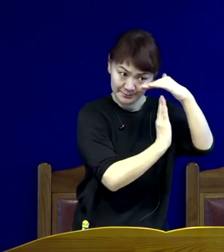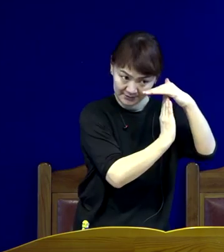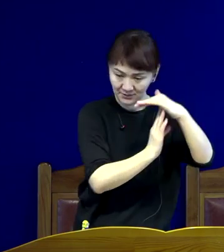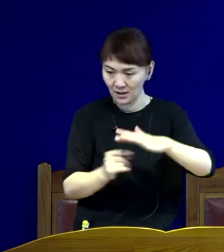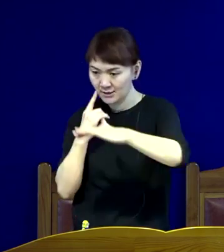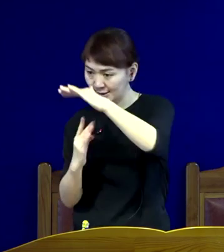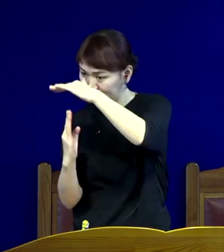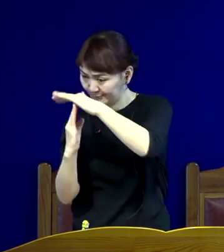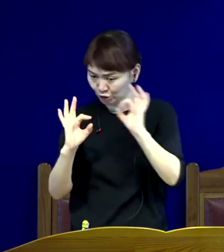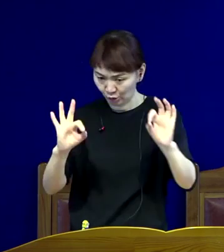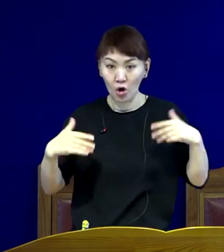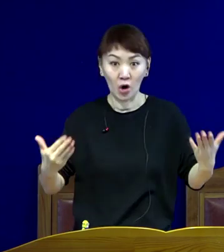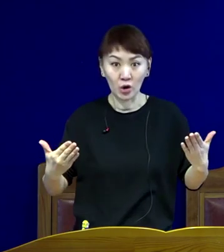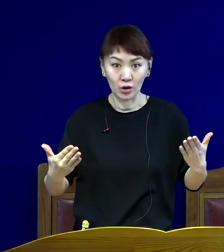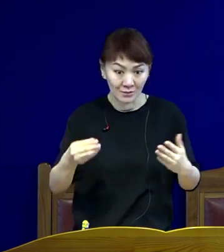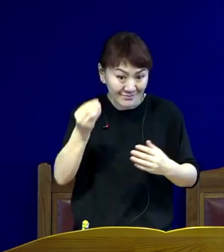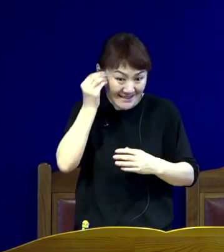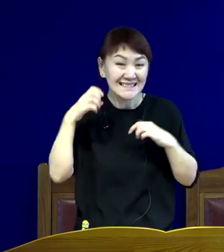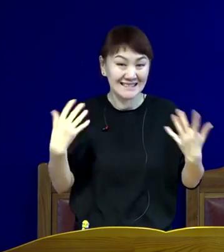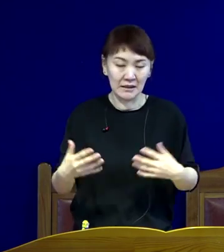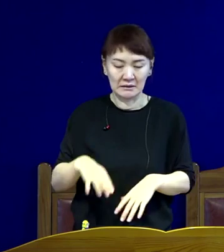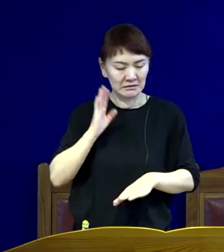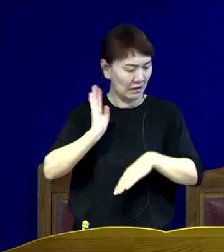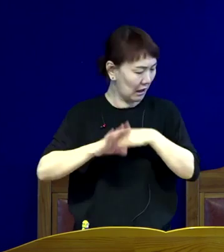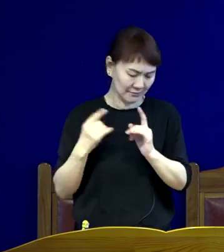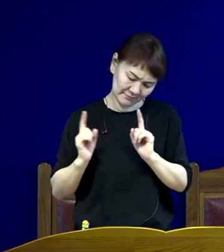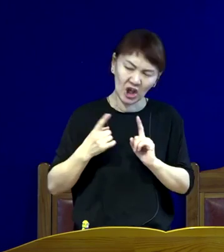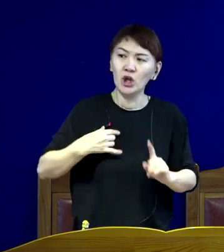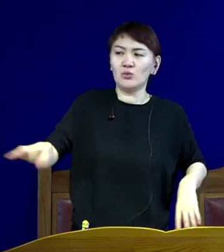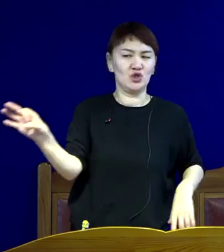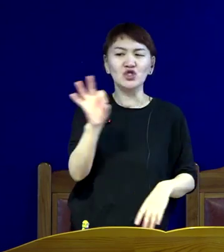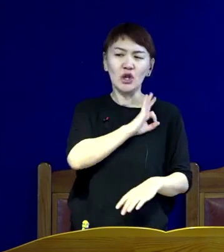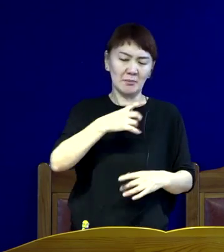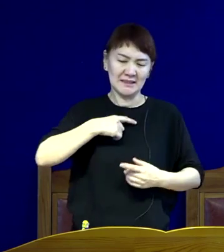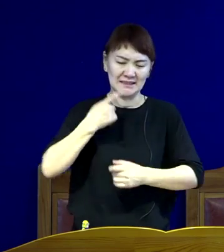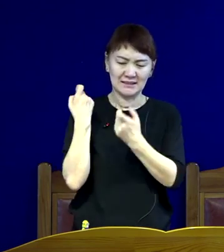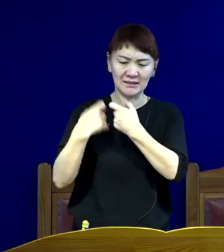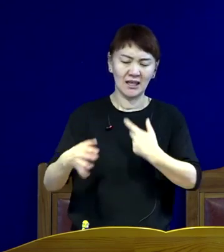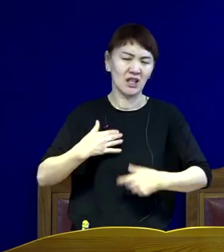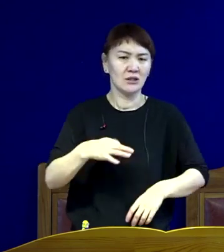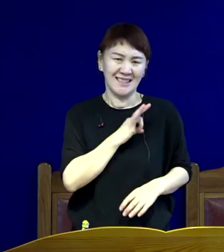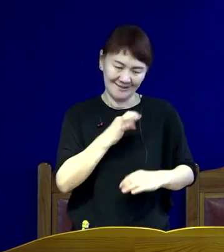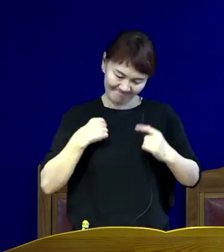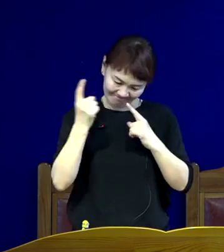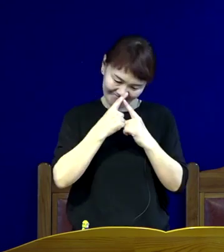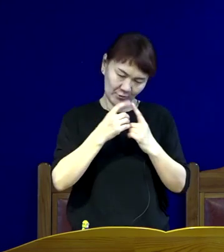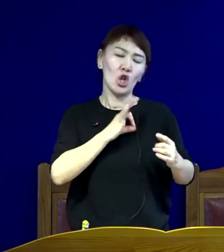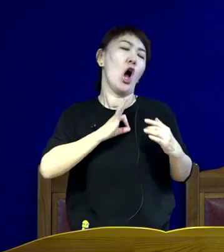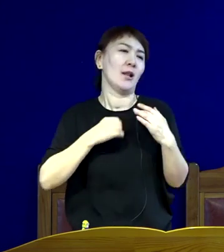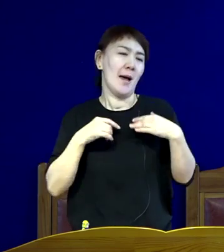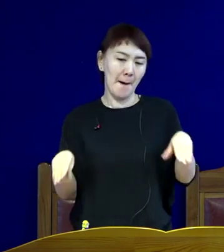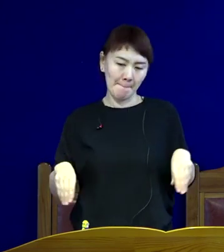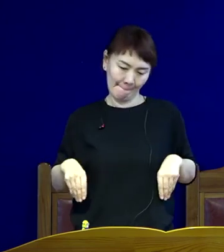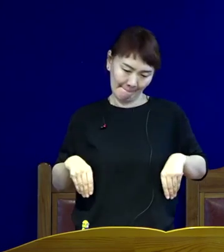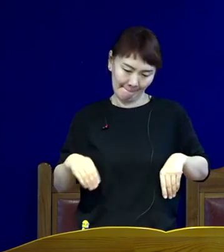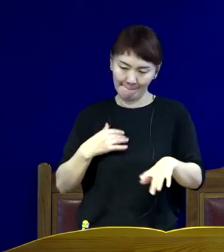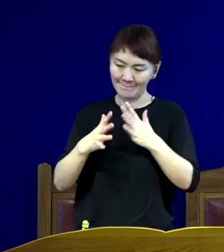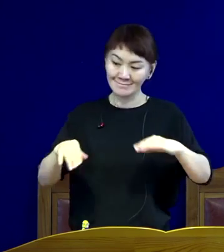Хичнээн ингэж одоо сэтгэл хөдлөл гарч ирсэн ч гэсэн ерөөсөө саяны өгнүүдийг хэлж болохгүй. Хэлэхгүй юм шиг амьдарч чадхаар санагдаж